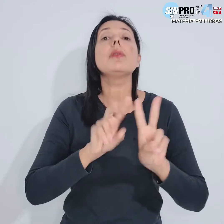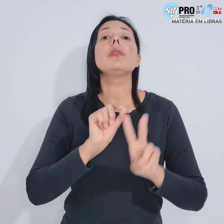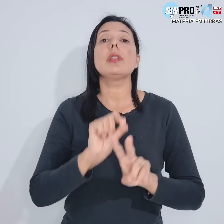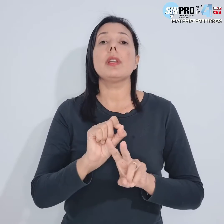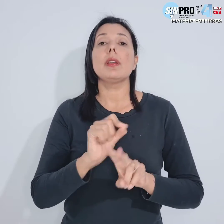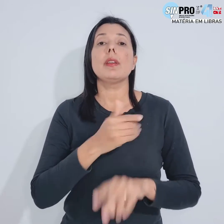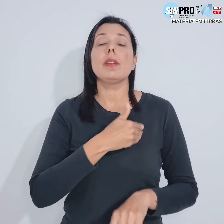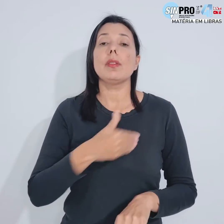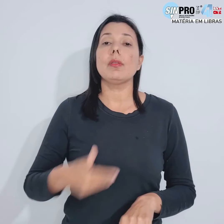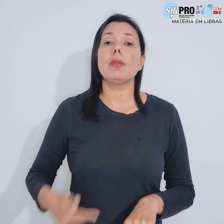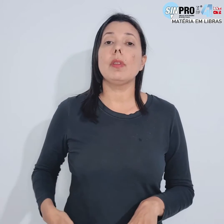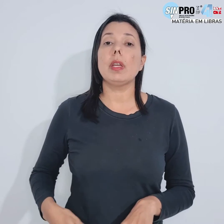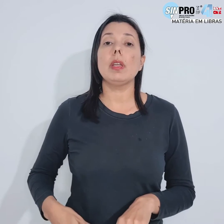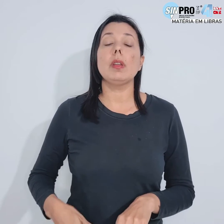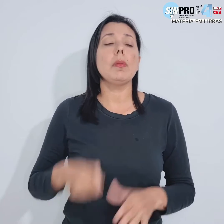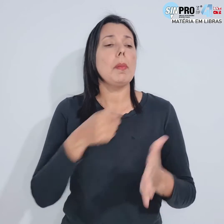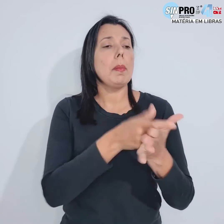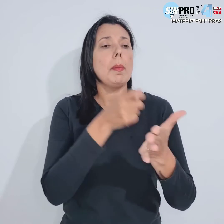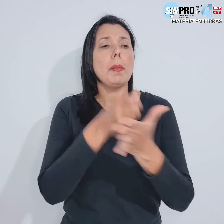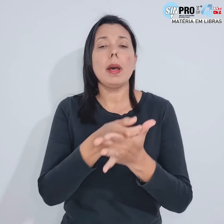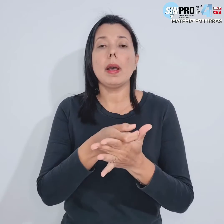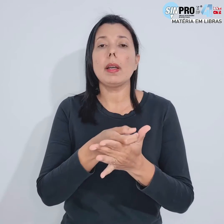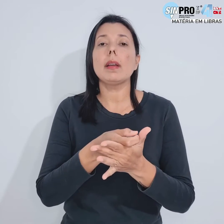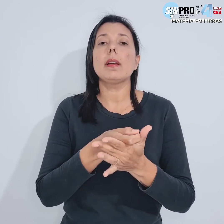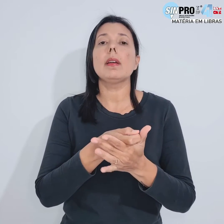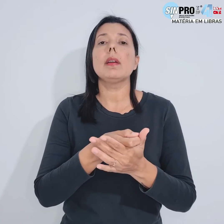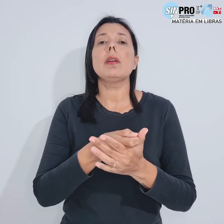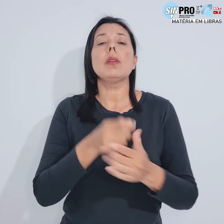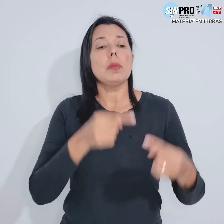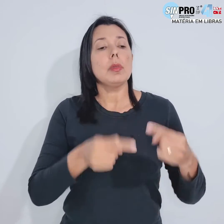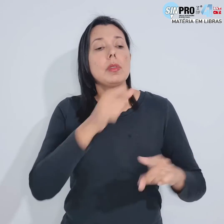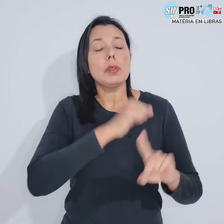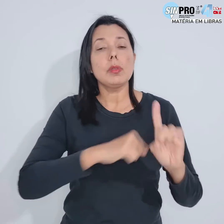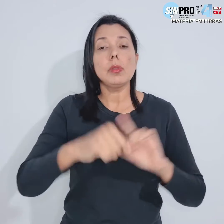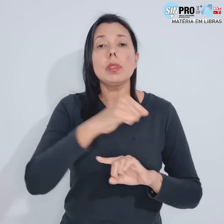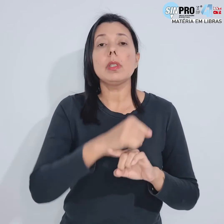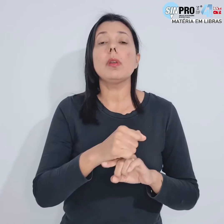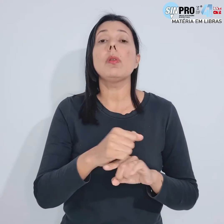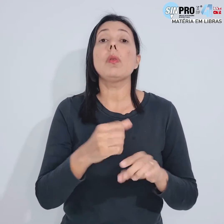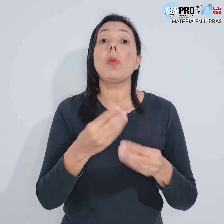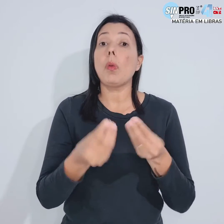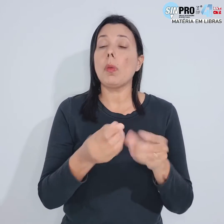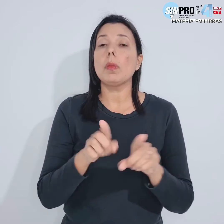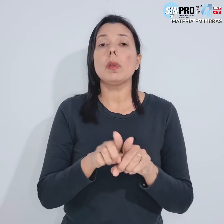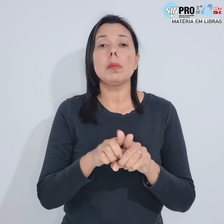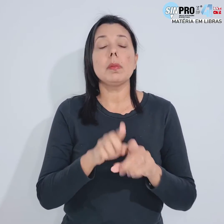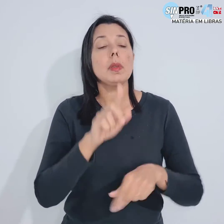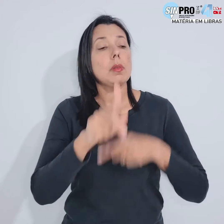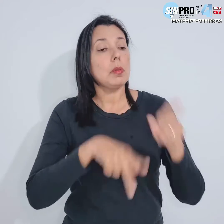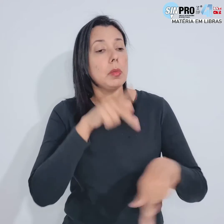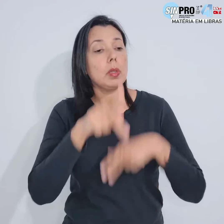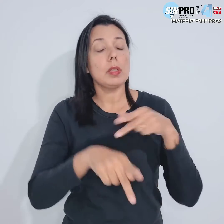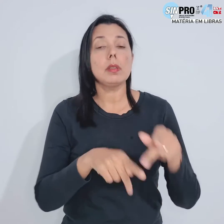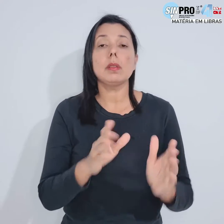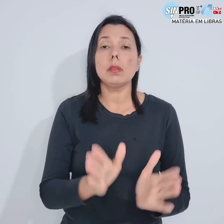que o governo gasta muito com políticas sociais, como se gastos com a população carente,